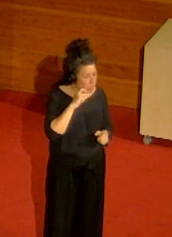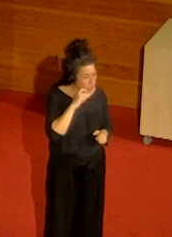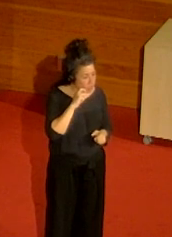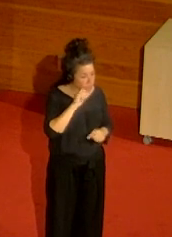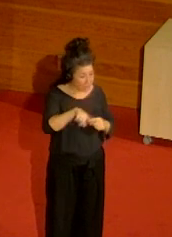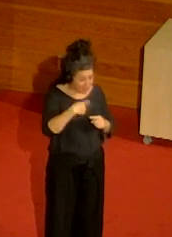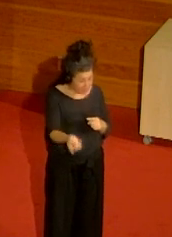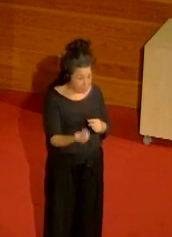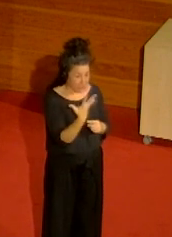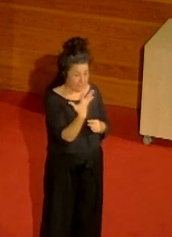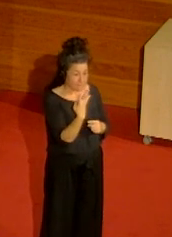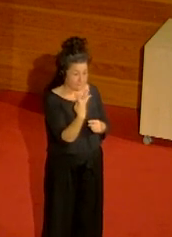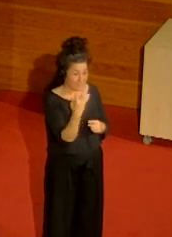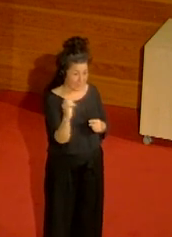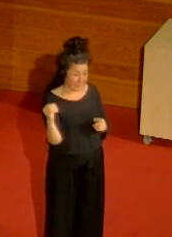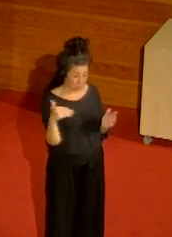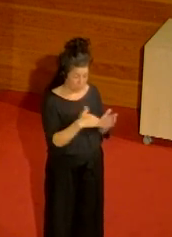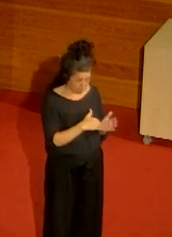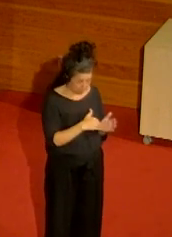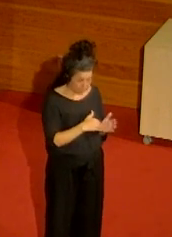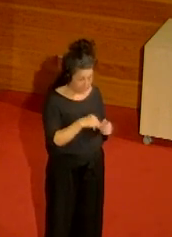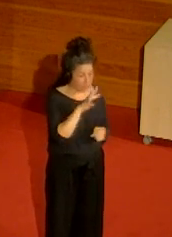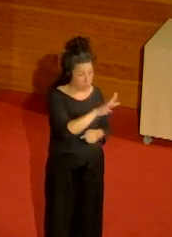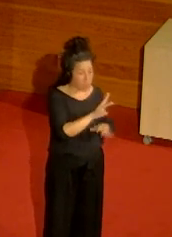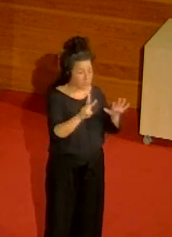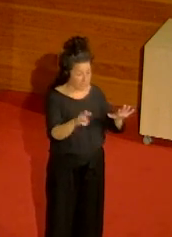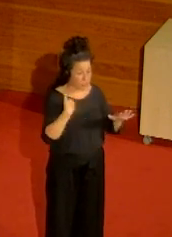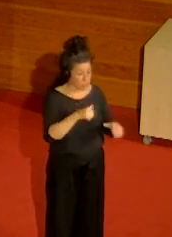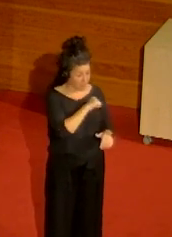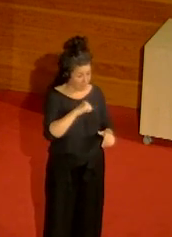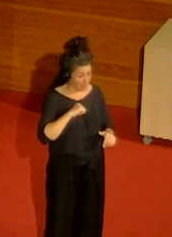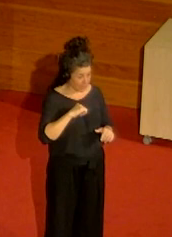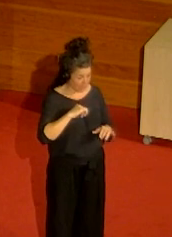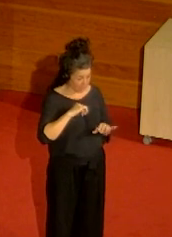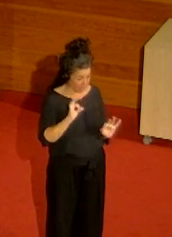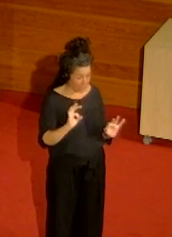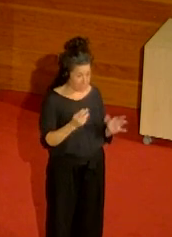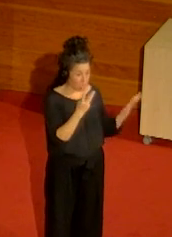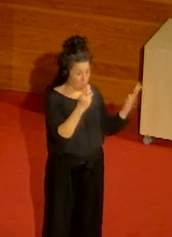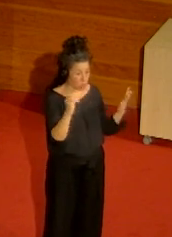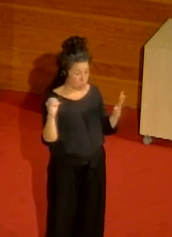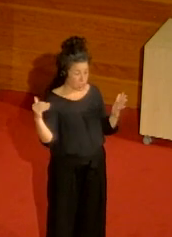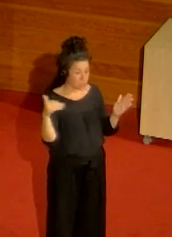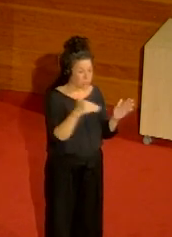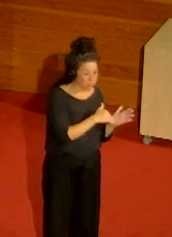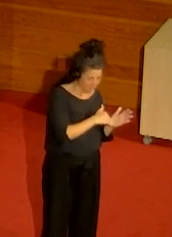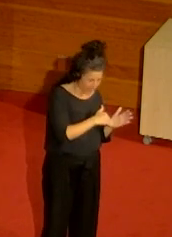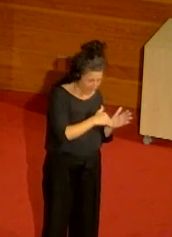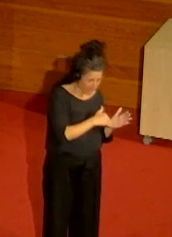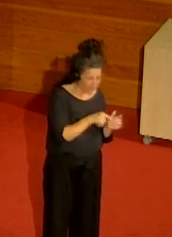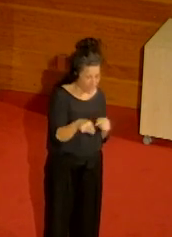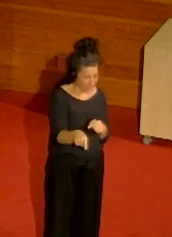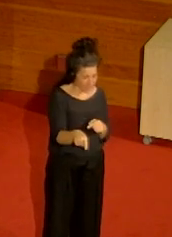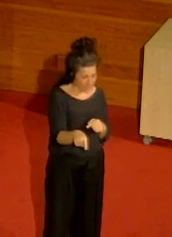en el 48 cuando bengurión declare la independencia ya eran 800.000 judíos viviendo en lo que era el